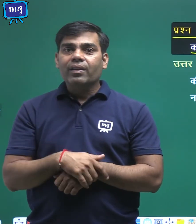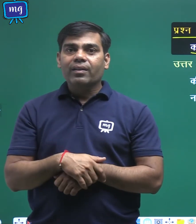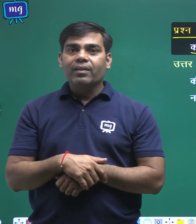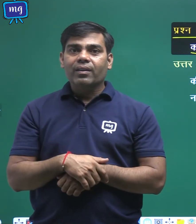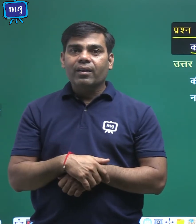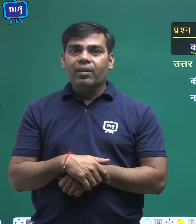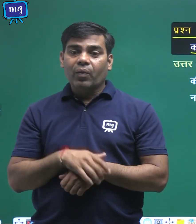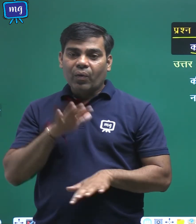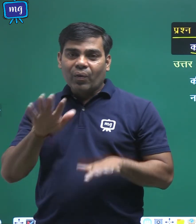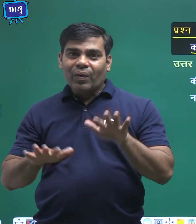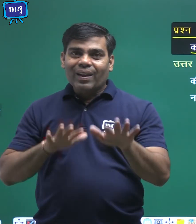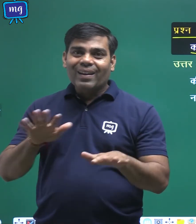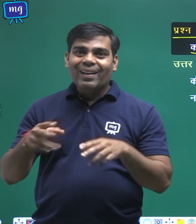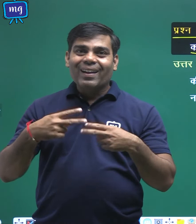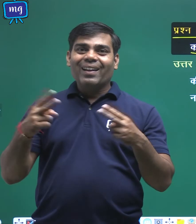कला